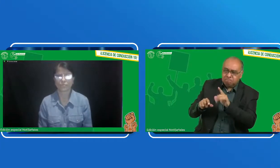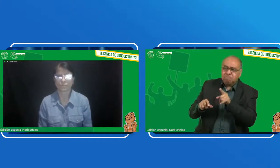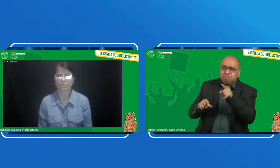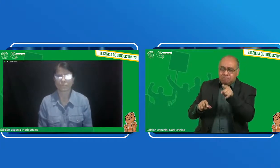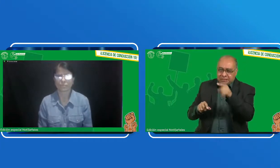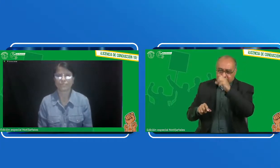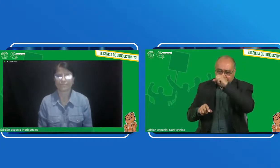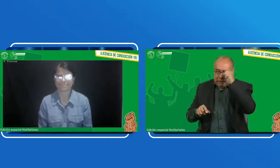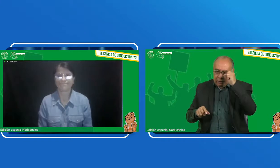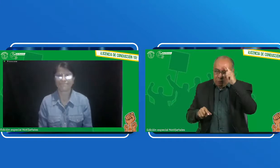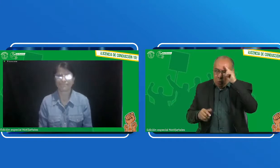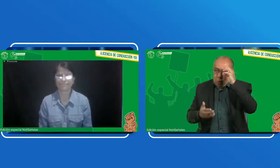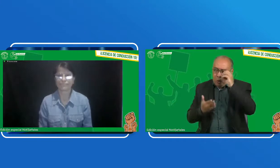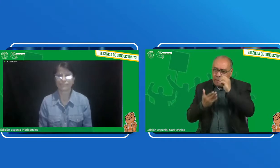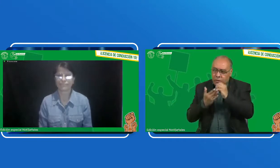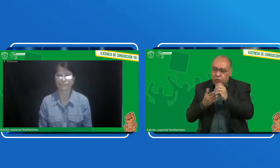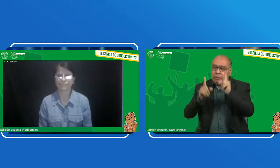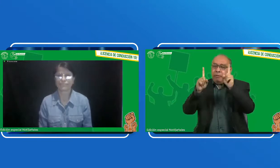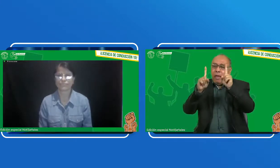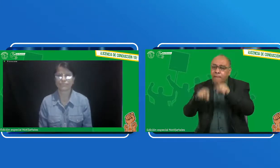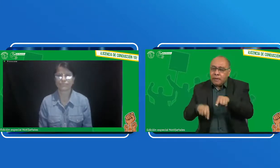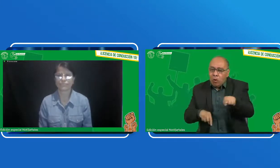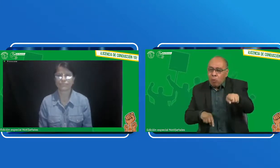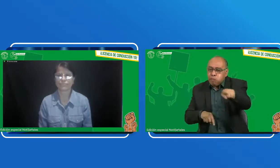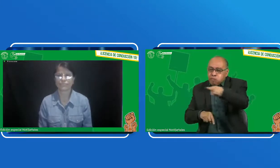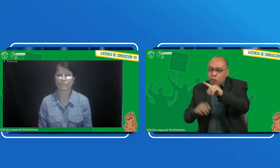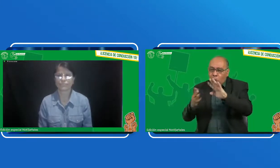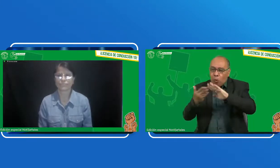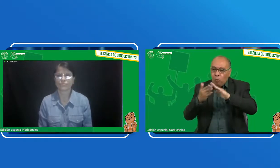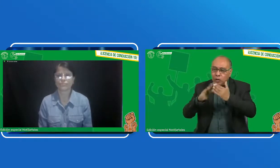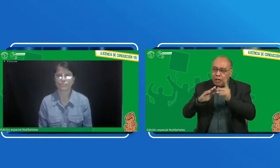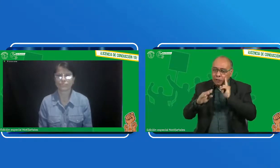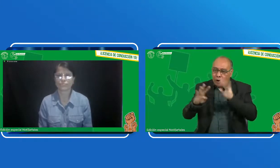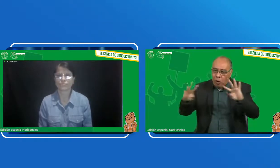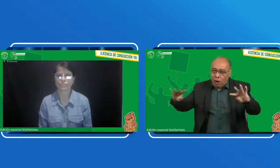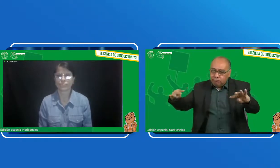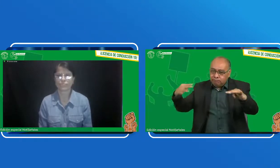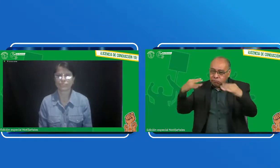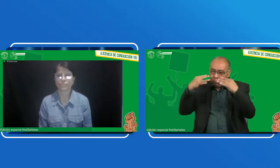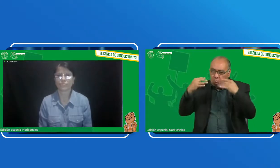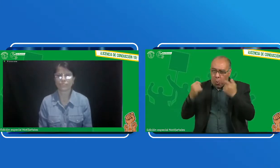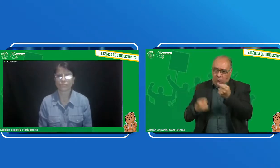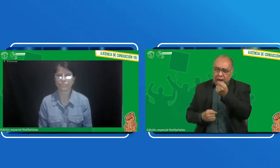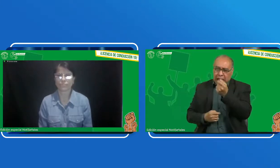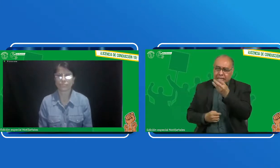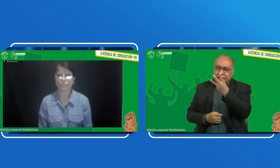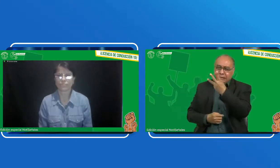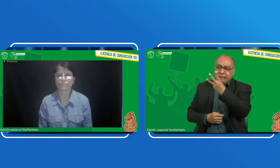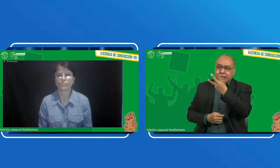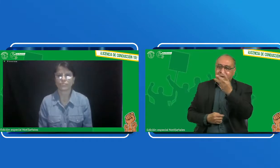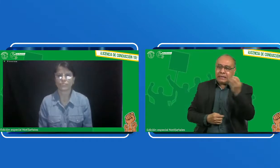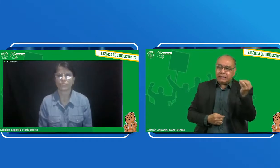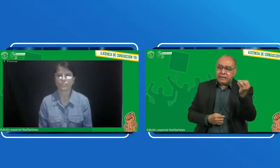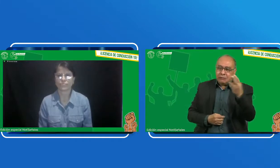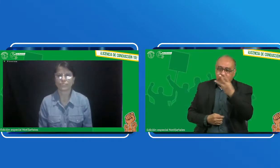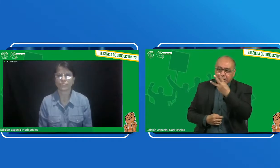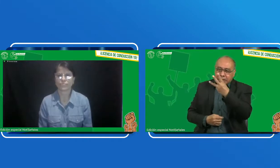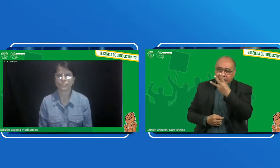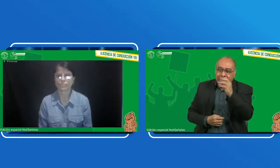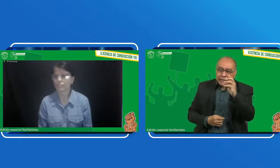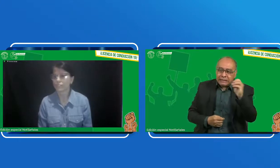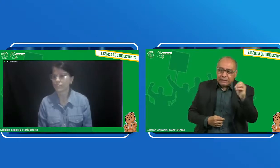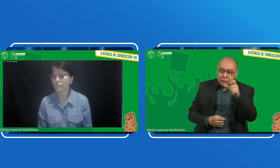¿viste el video, Sandra? Sí. Sandra, cuéntanos qué opinas de este video y